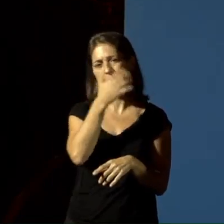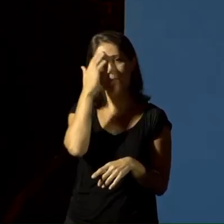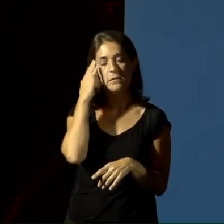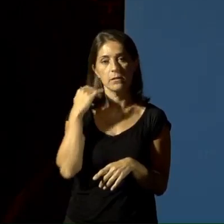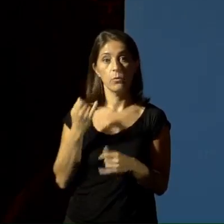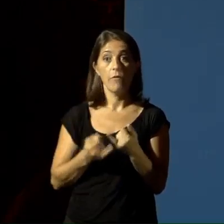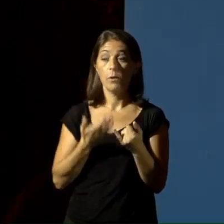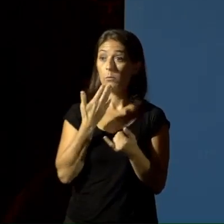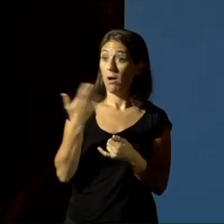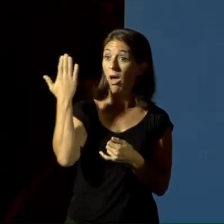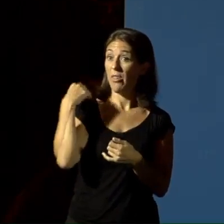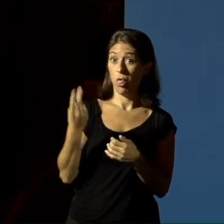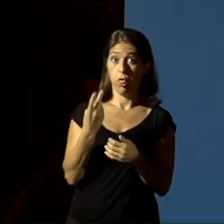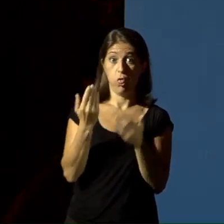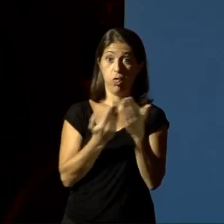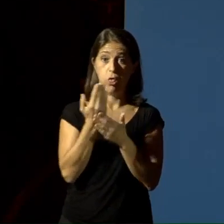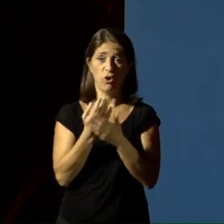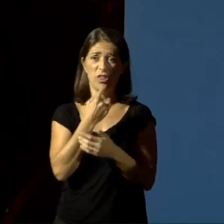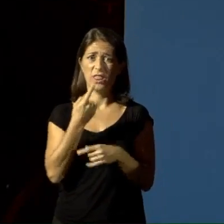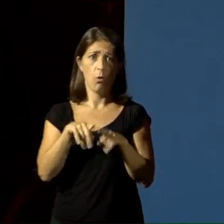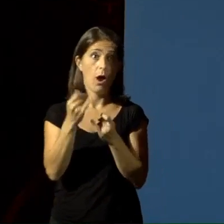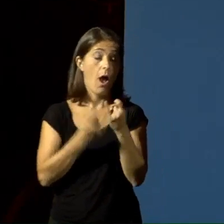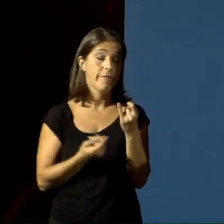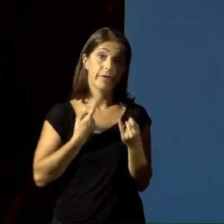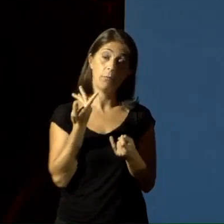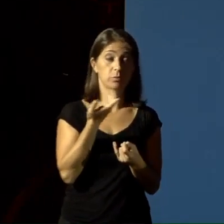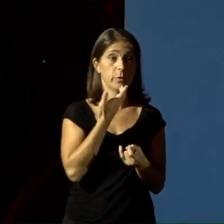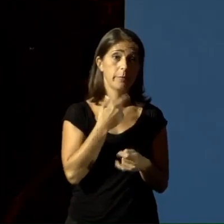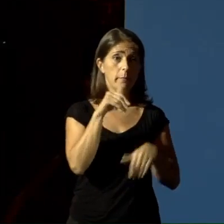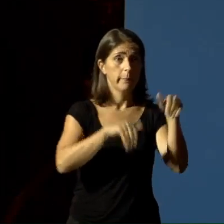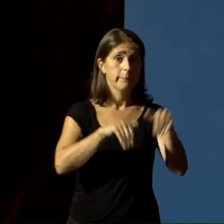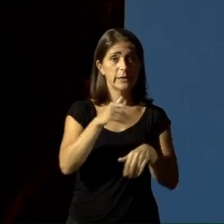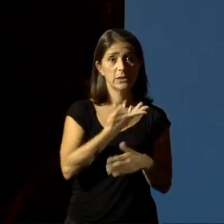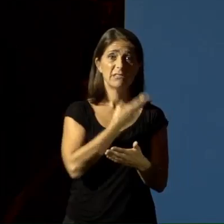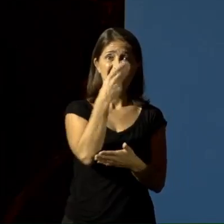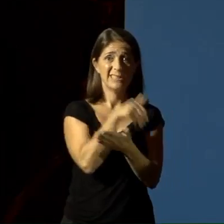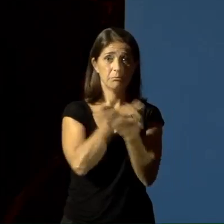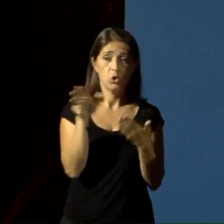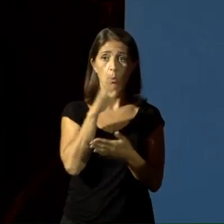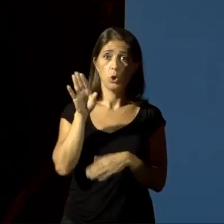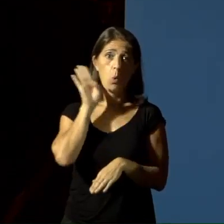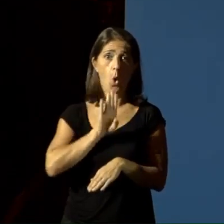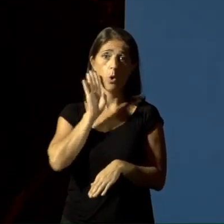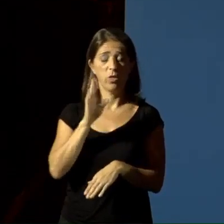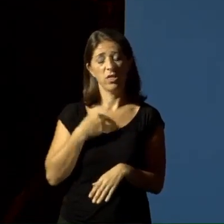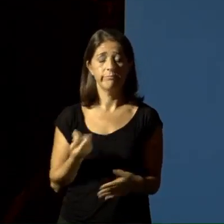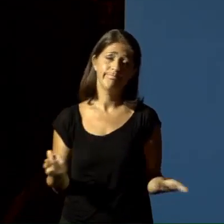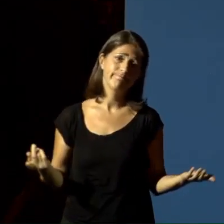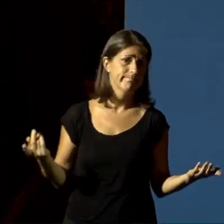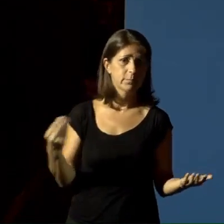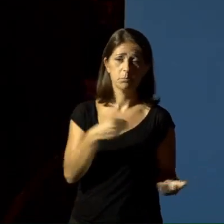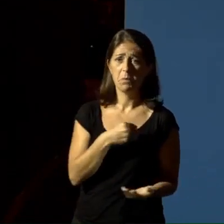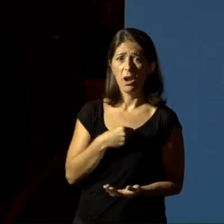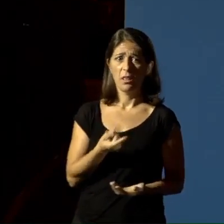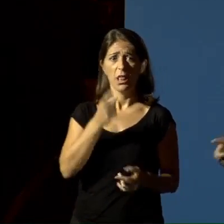como se laiaba hai 2 días en el país, laiábase por perder 3 millóns de votos el Partido Popular por corrupción. Él hallábase por